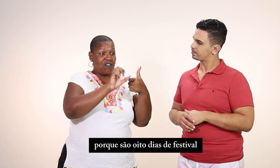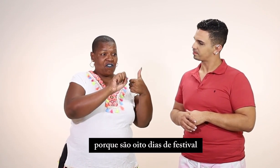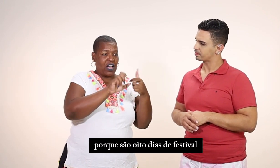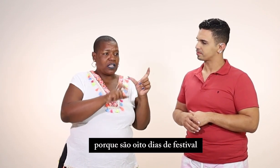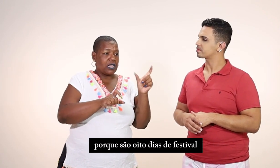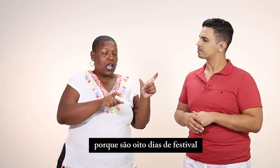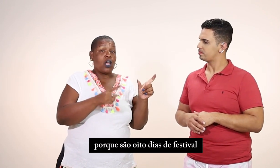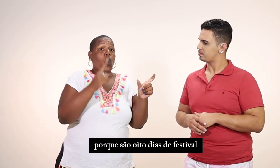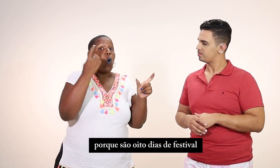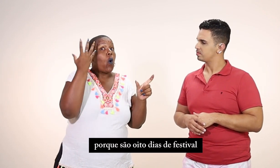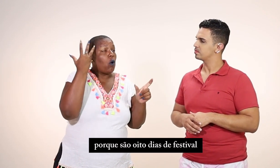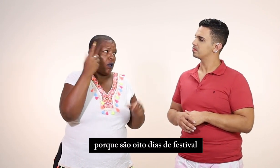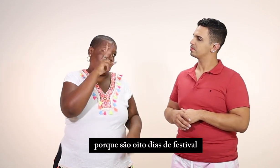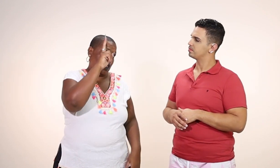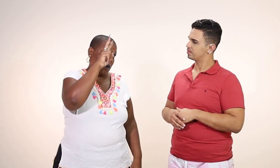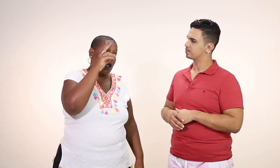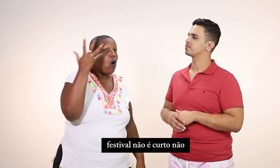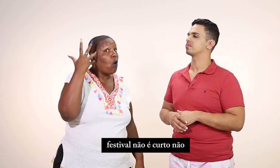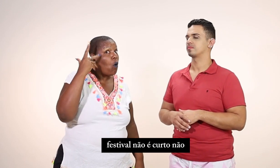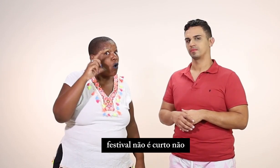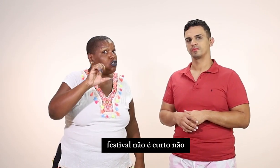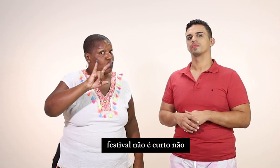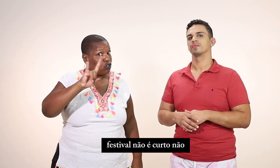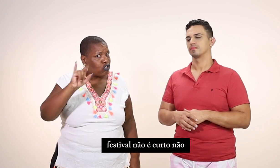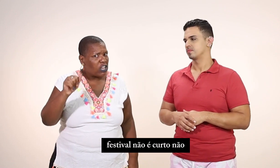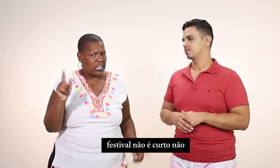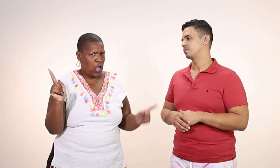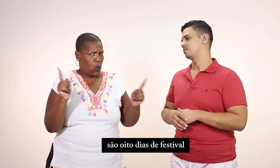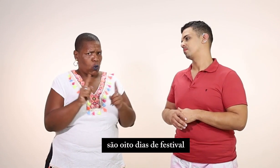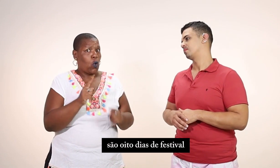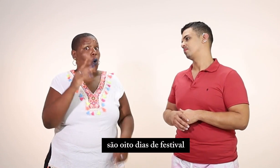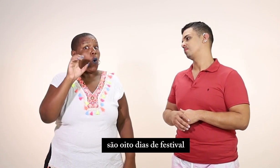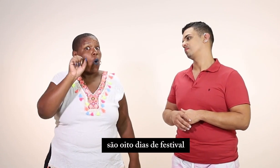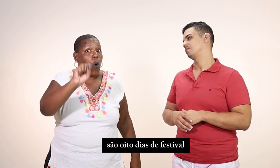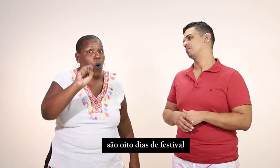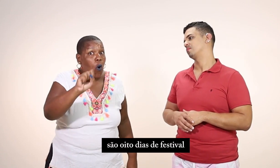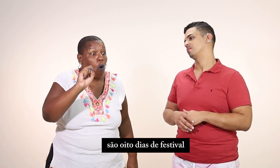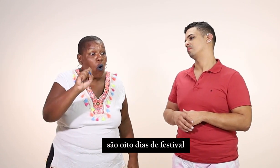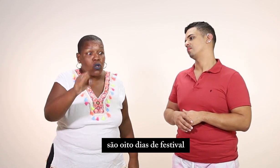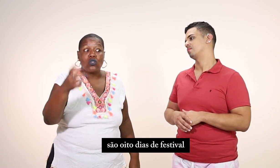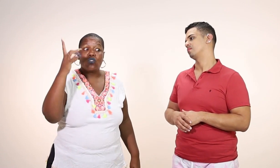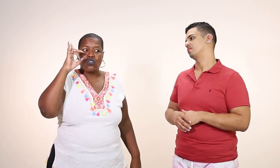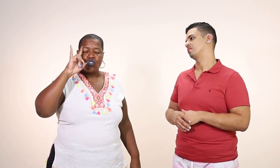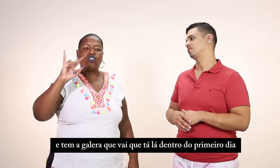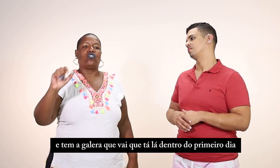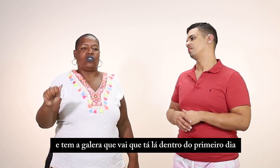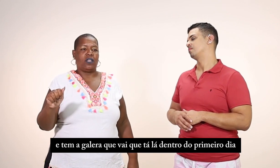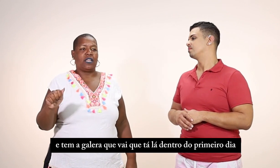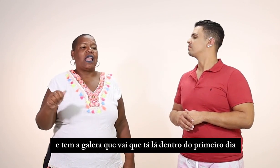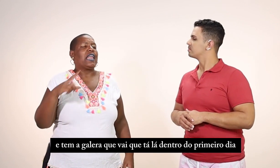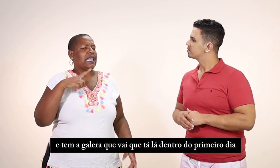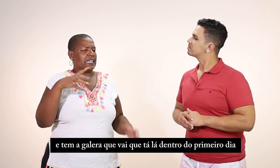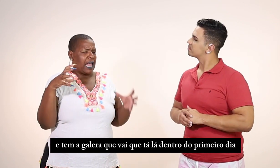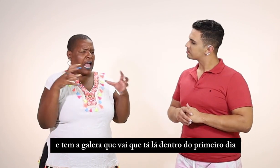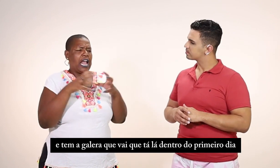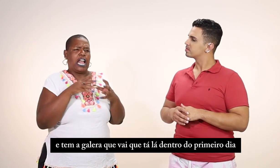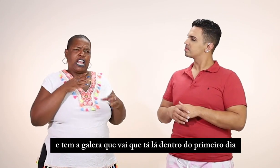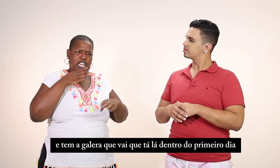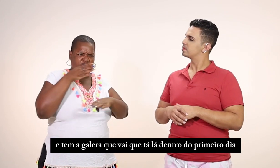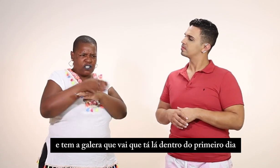são 8 dias de festival. O festival não é curto, não. São 8 dias de festival. E tem a galera que tá lá desde o